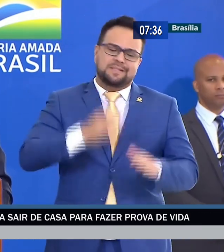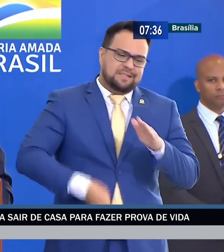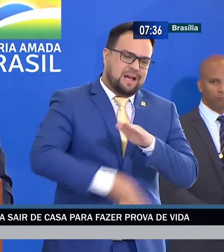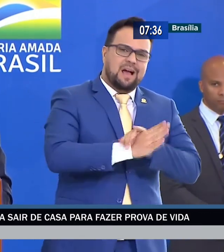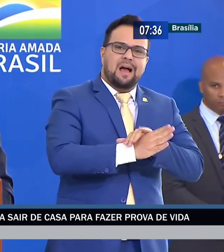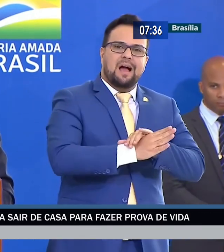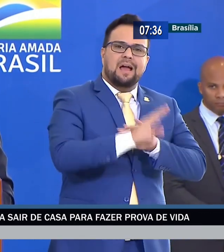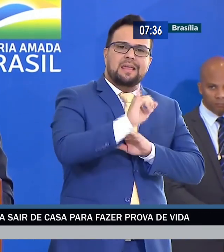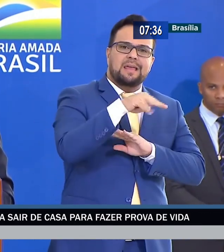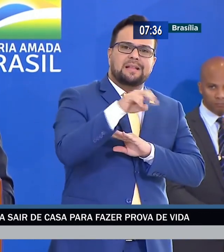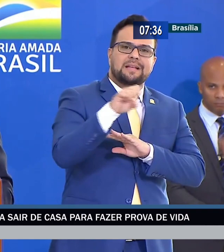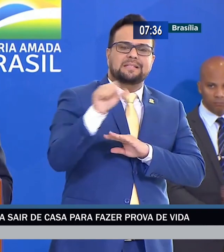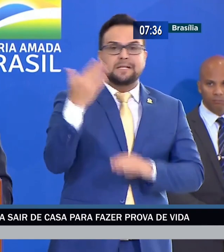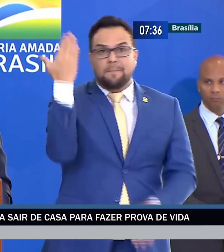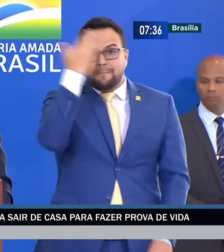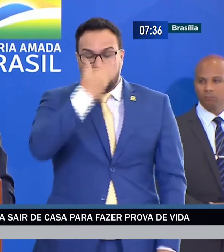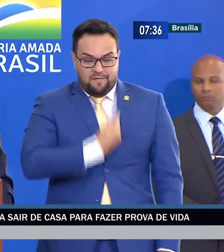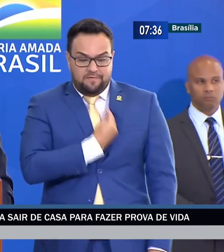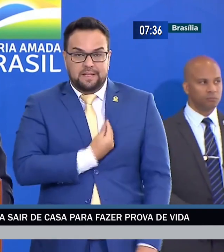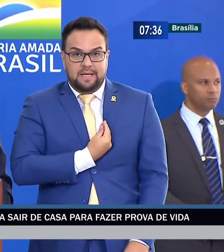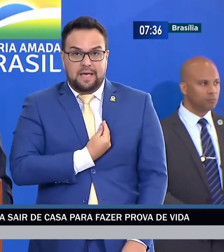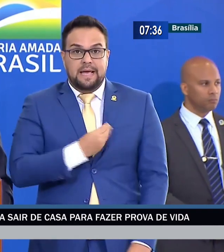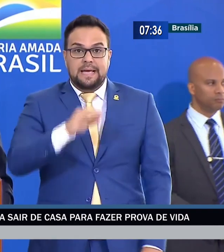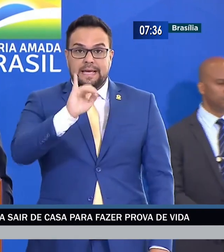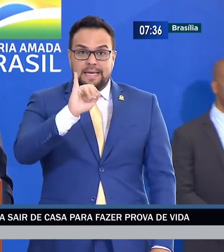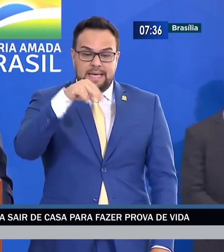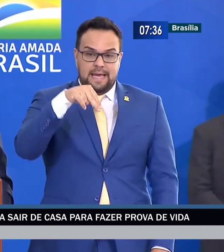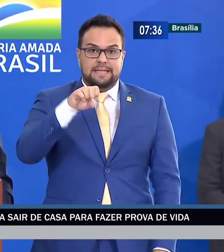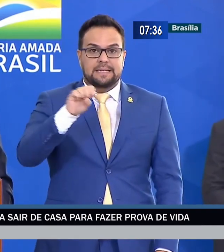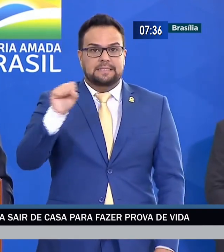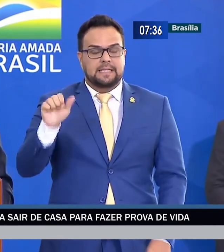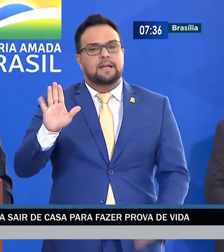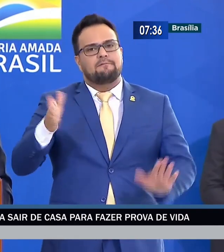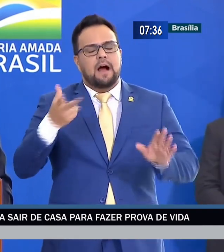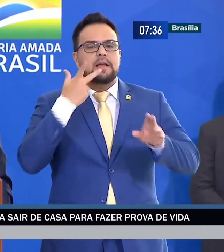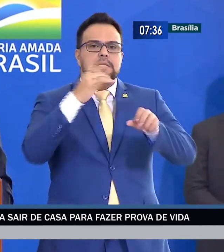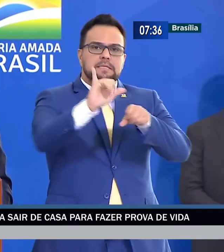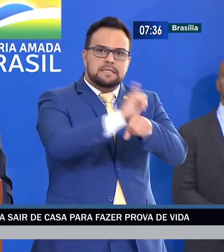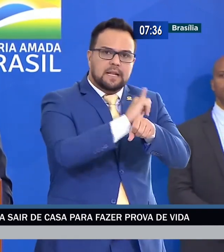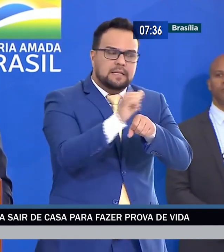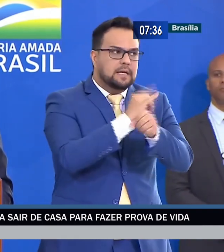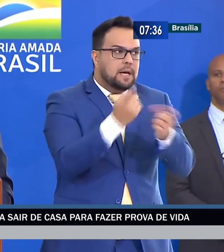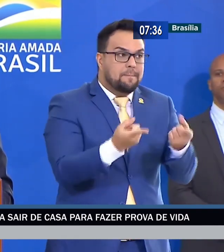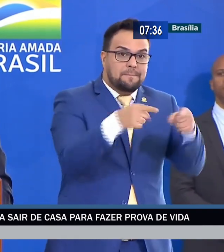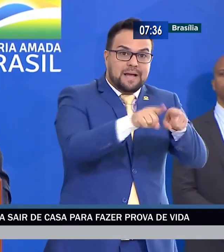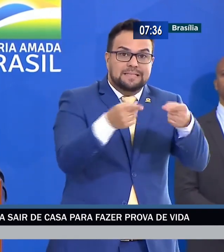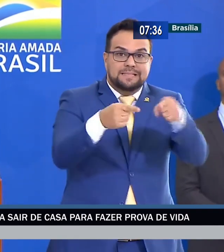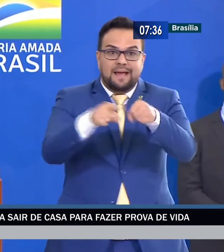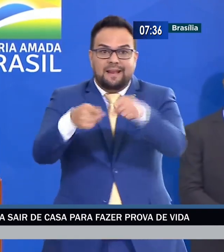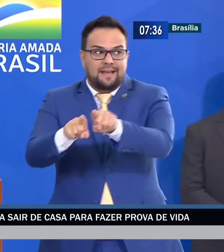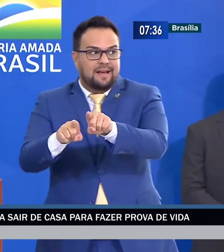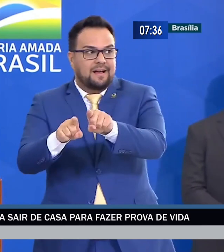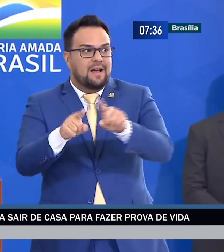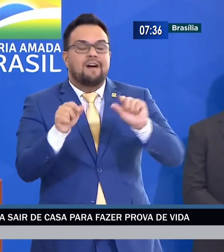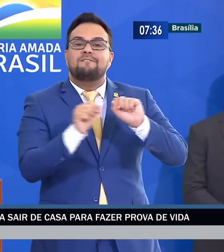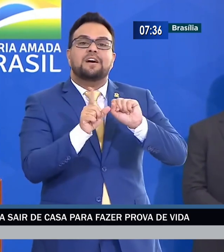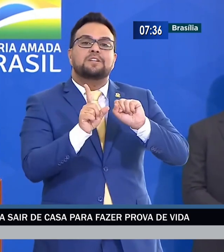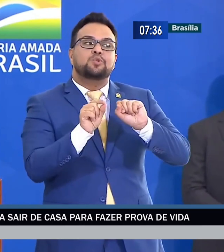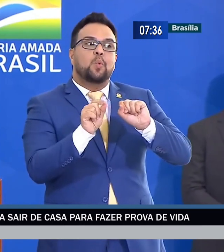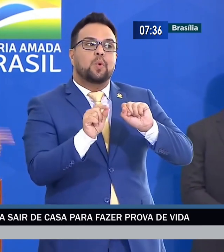para fazer a prova de vida do INSS proverá meios com parcerias que fará